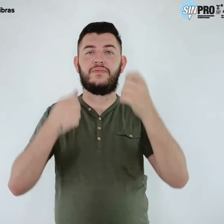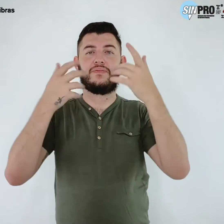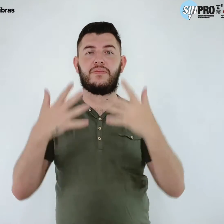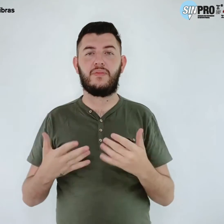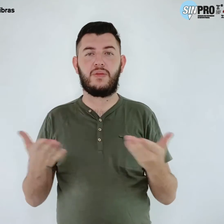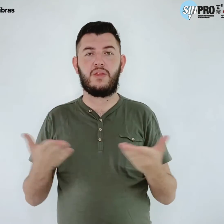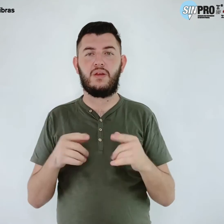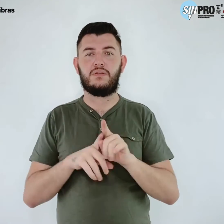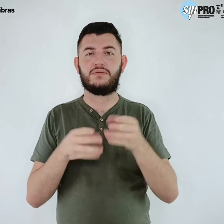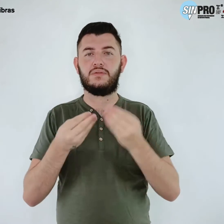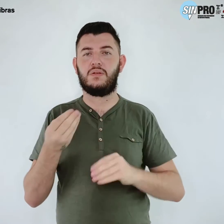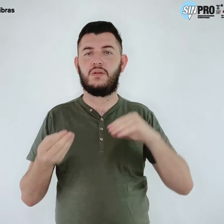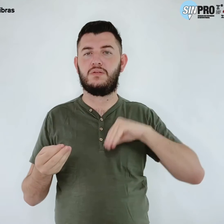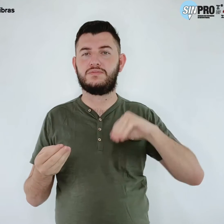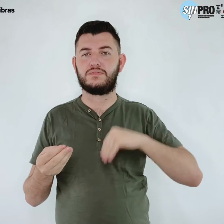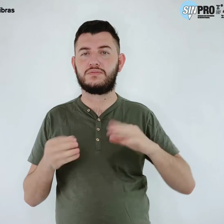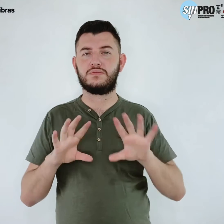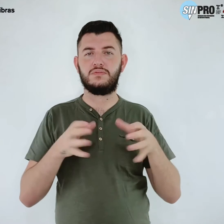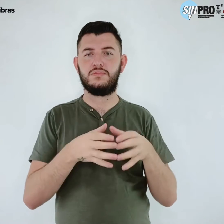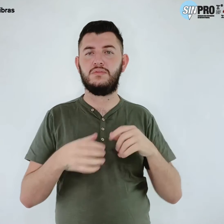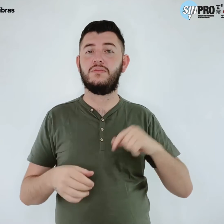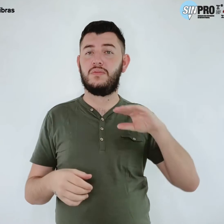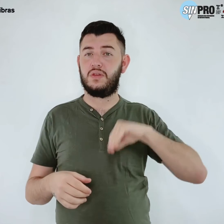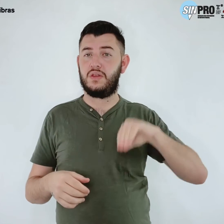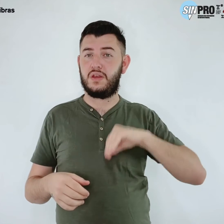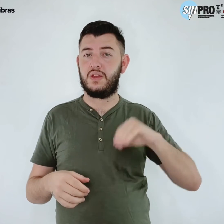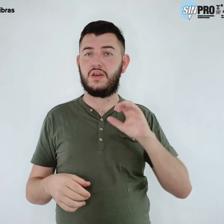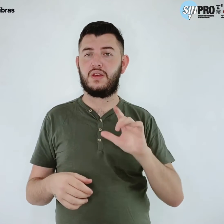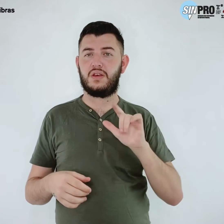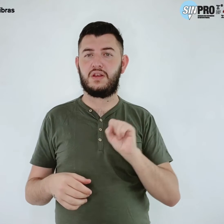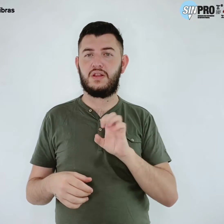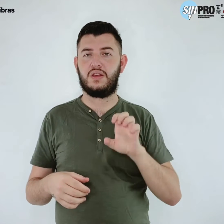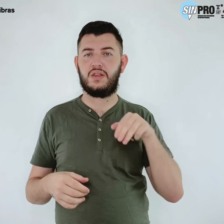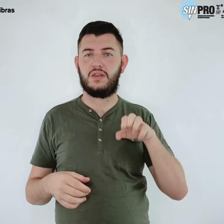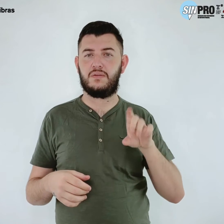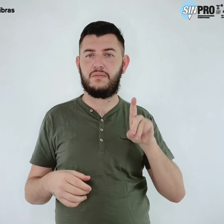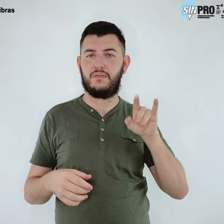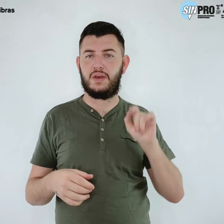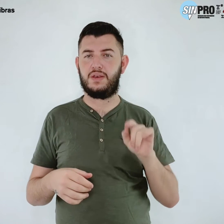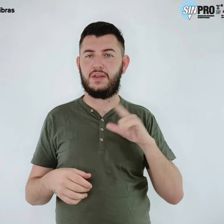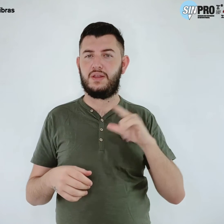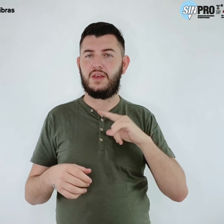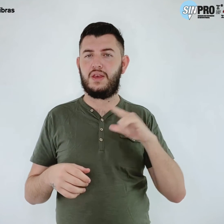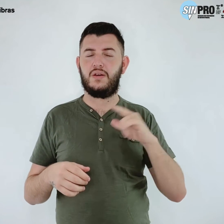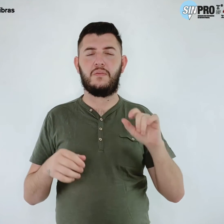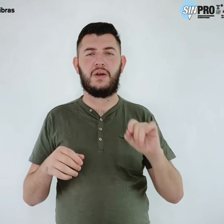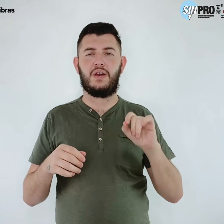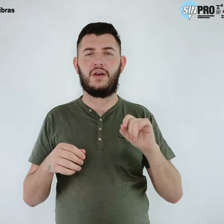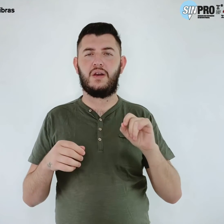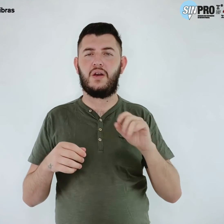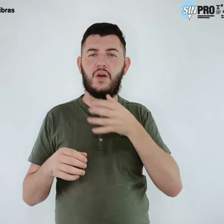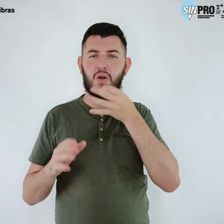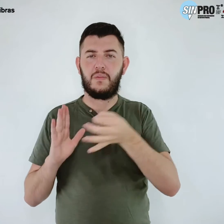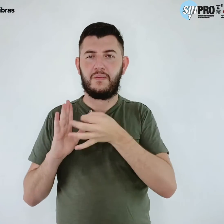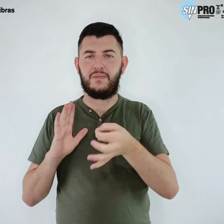só agora, depois de afetar os contra-cheques, a classe média assalariada começa a ver com outros